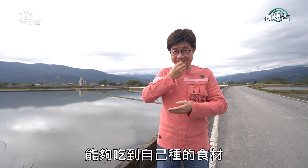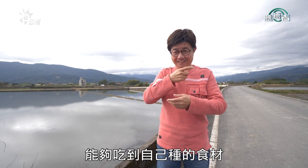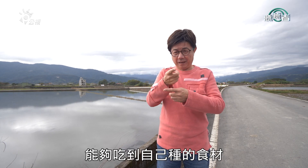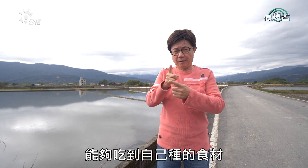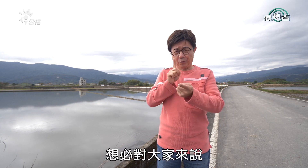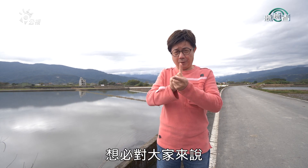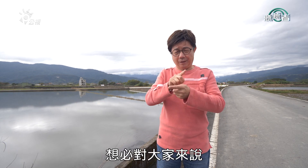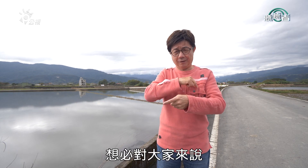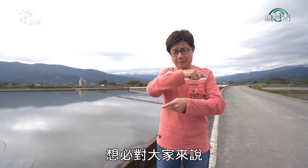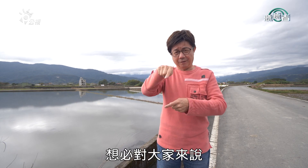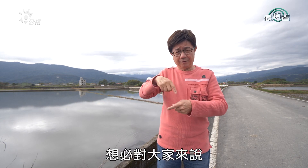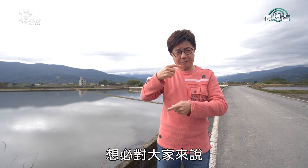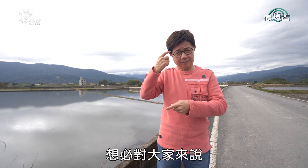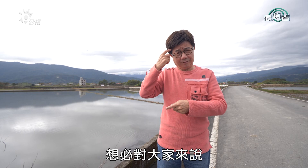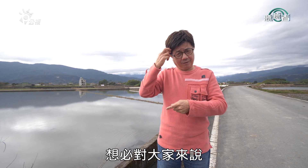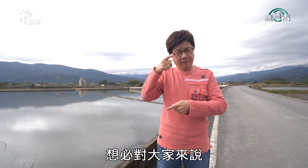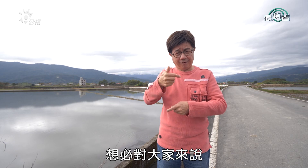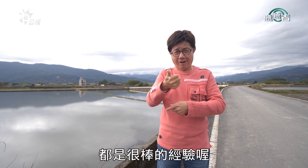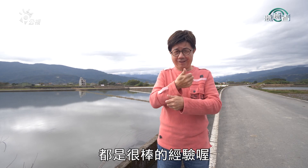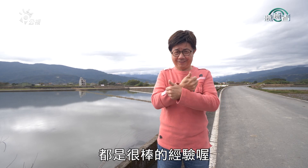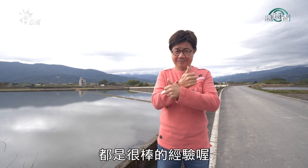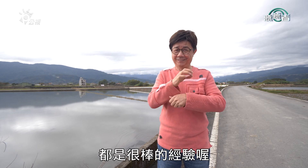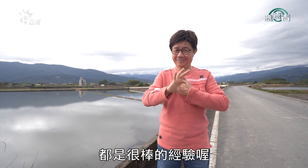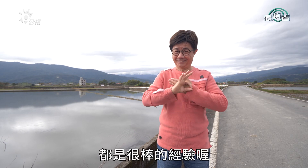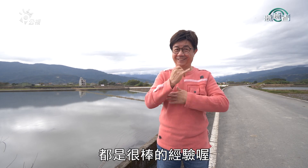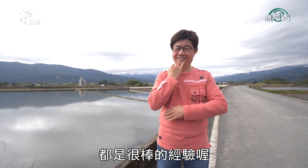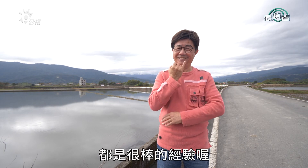啊，想必对大家来说都是很棒的经验咯。